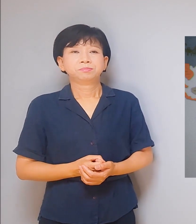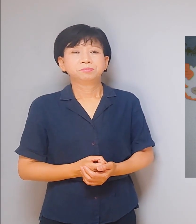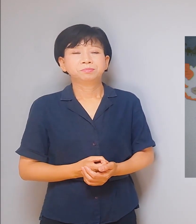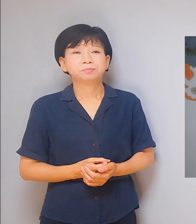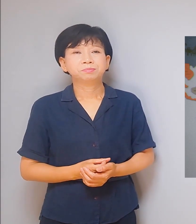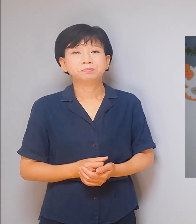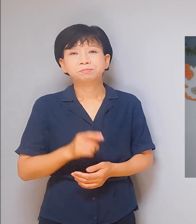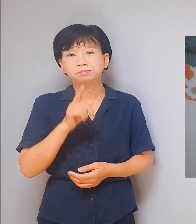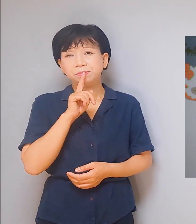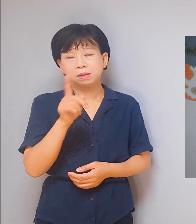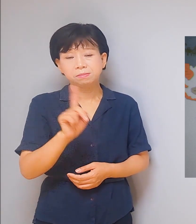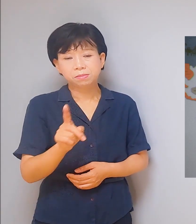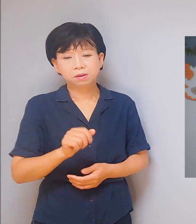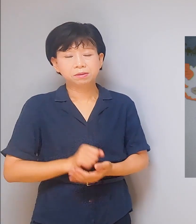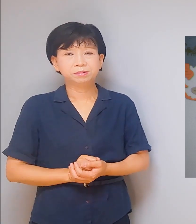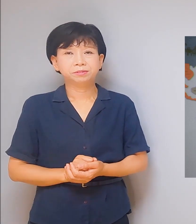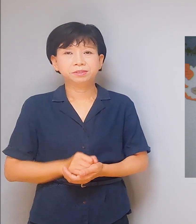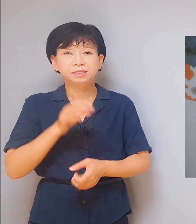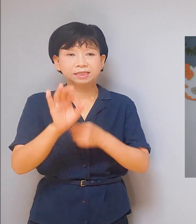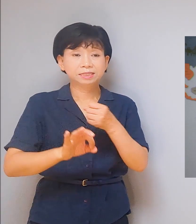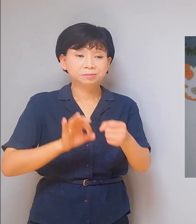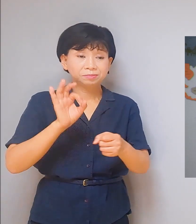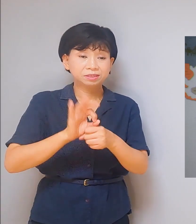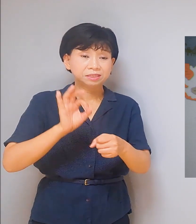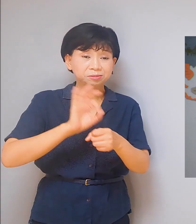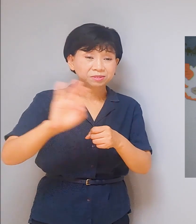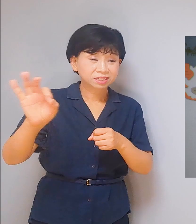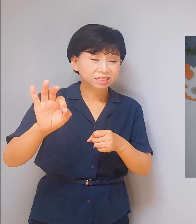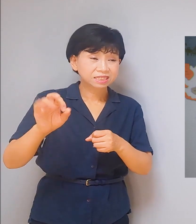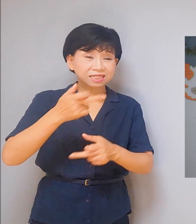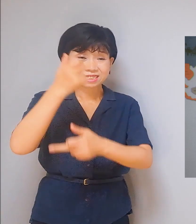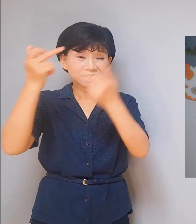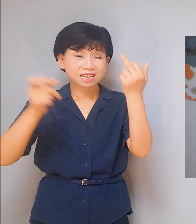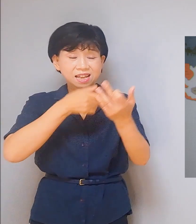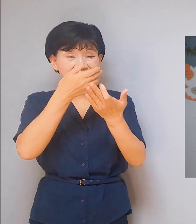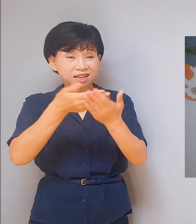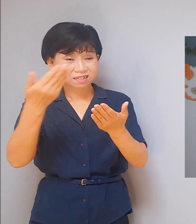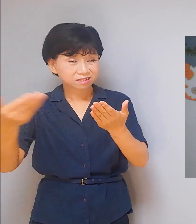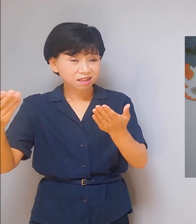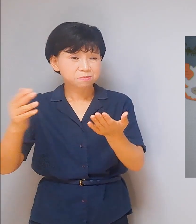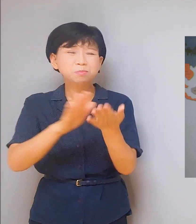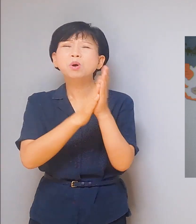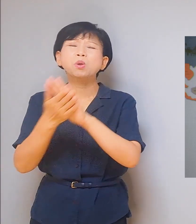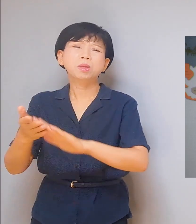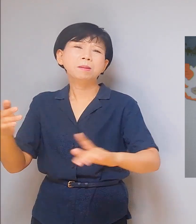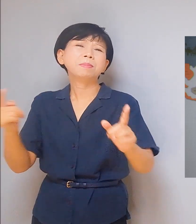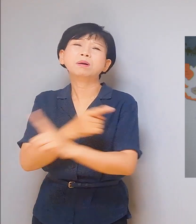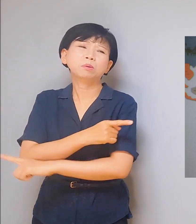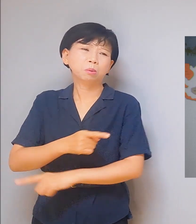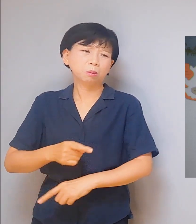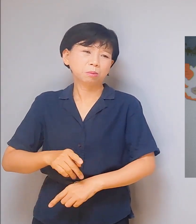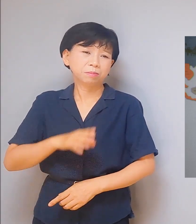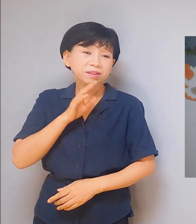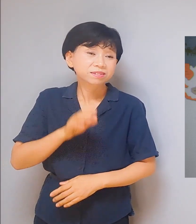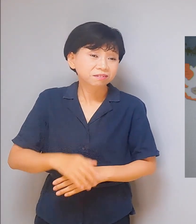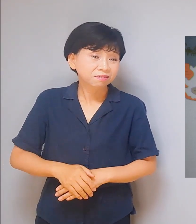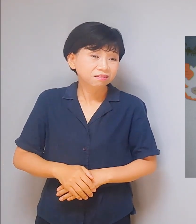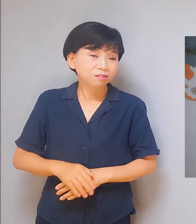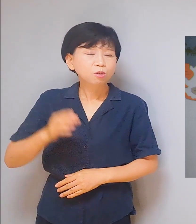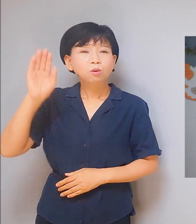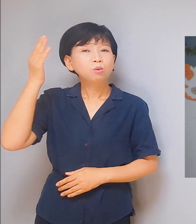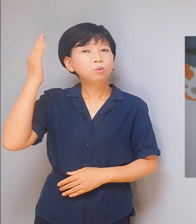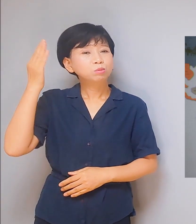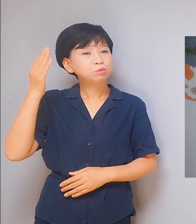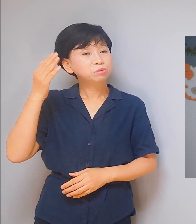우리 그런 말이 있지요. 10년이면 강산도 변한다. 정말 10년이면 강산이 변하나요? 네,